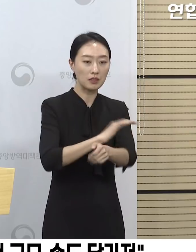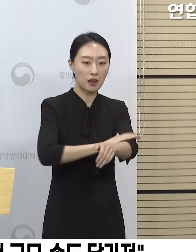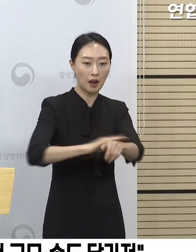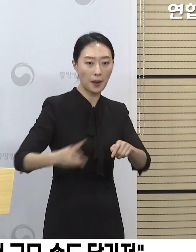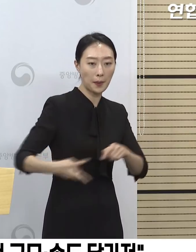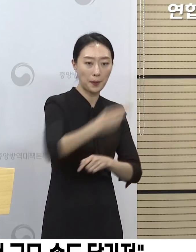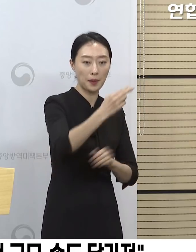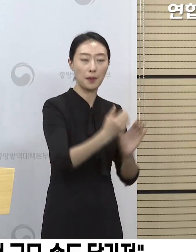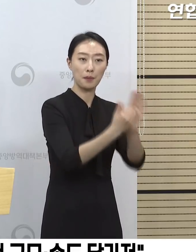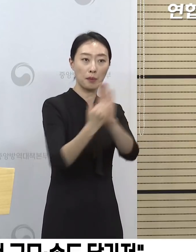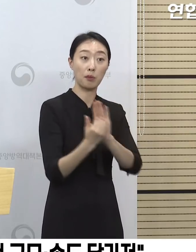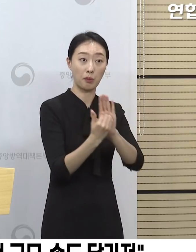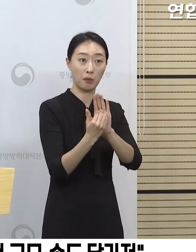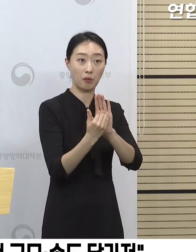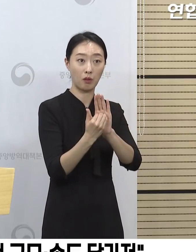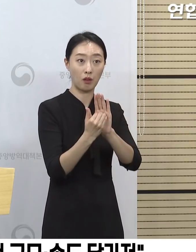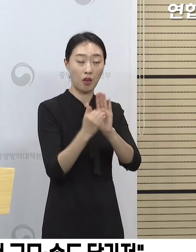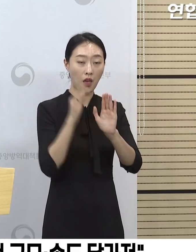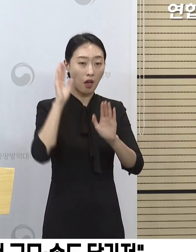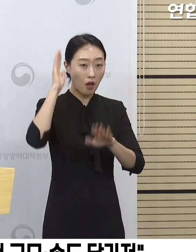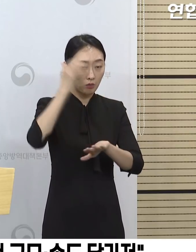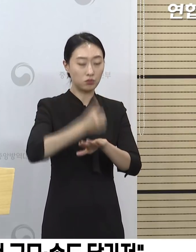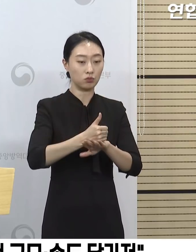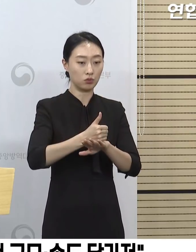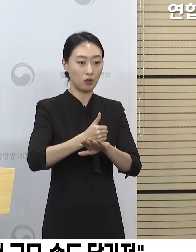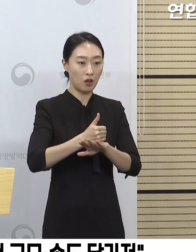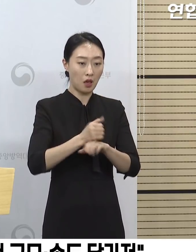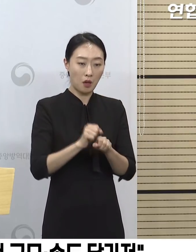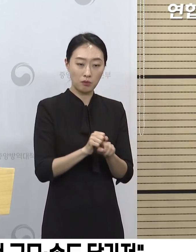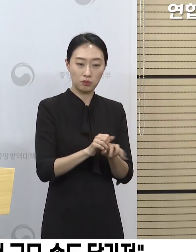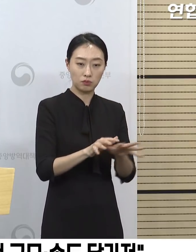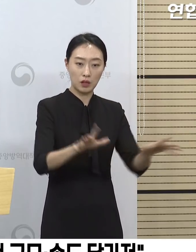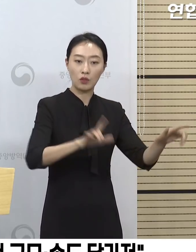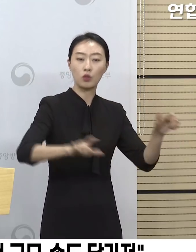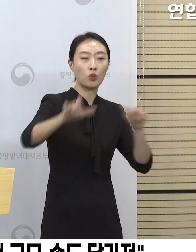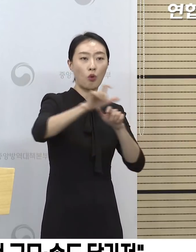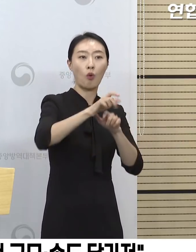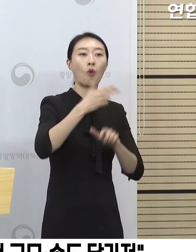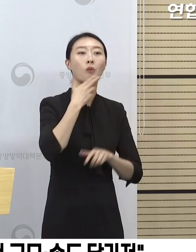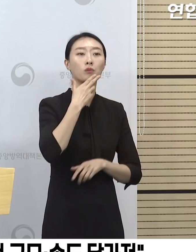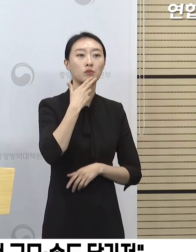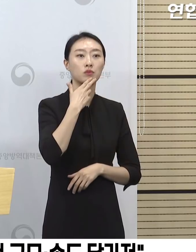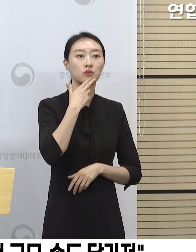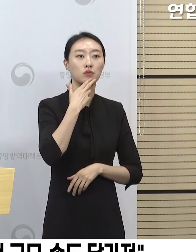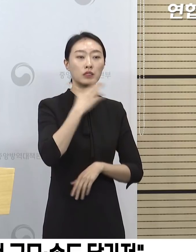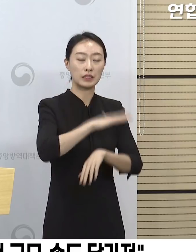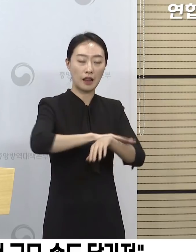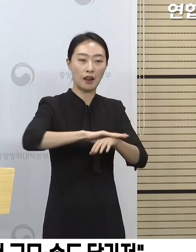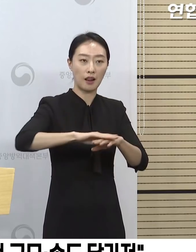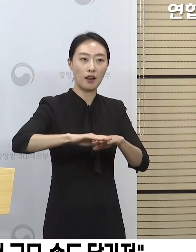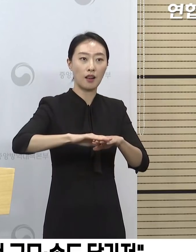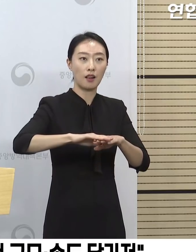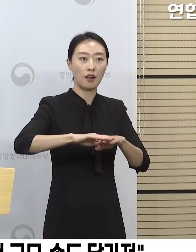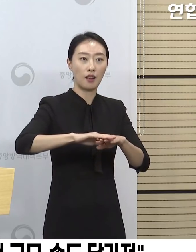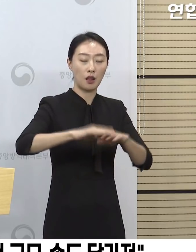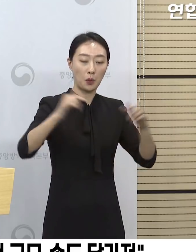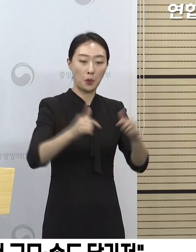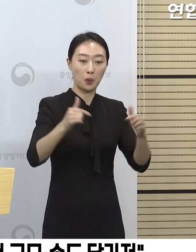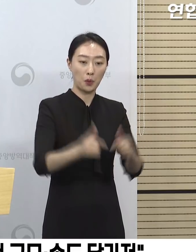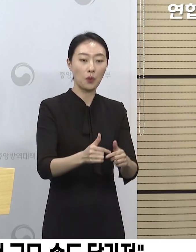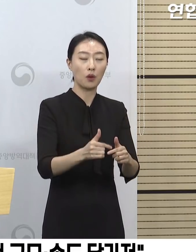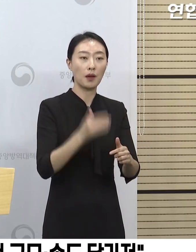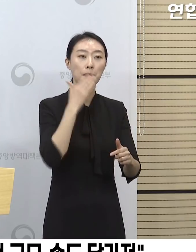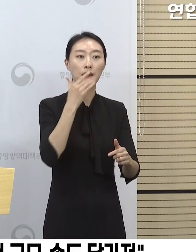차단해서 갑자기 급격스러운 그런 유행으로 전파되는 거는 어느 정도 지연시키거나 규모를 줄일 수는